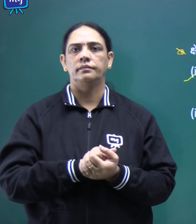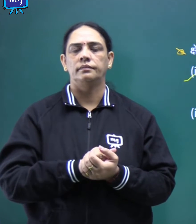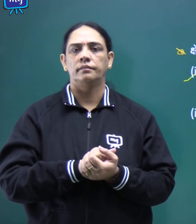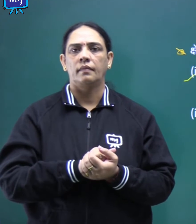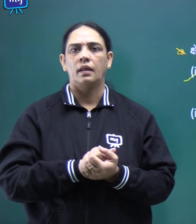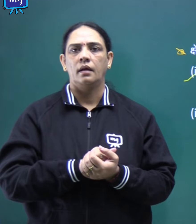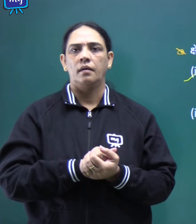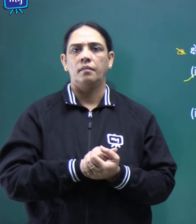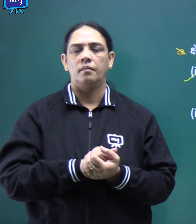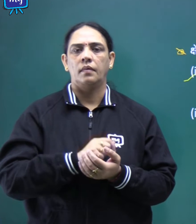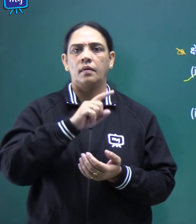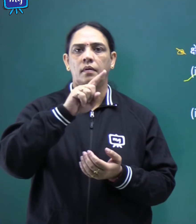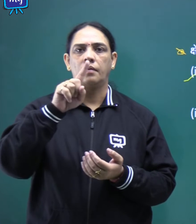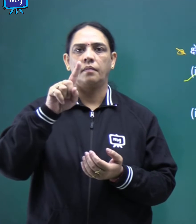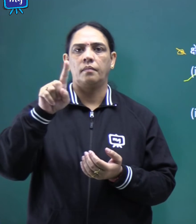परिधि